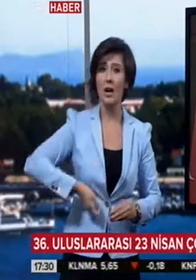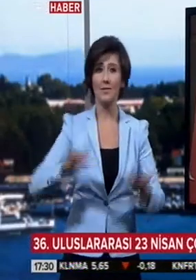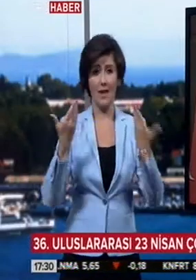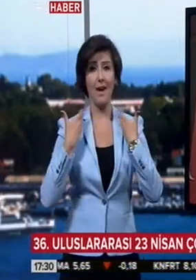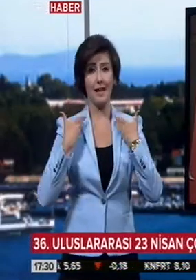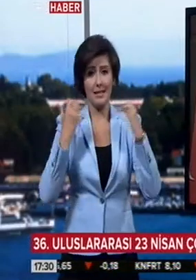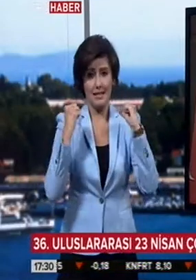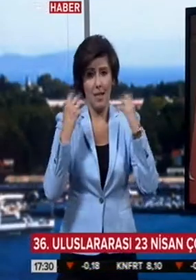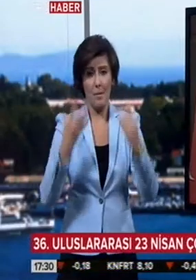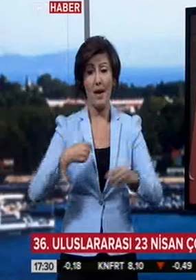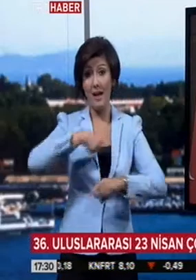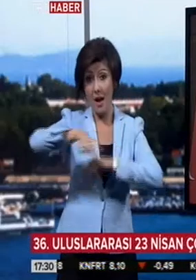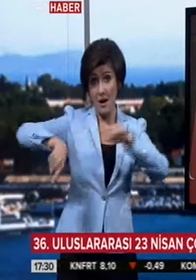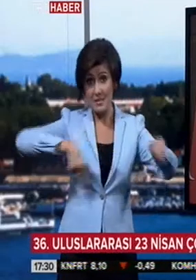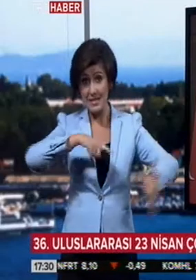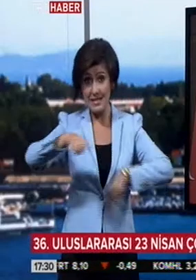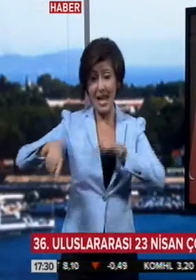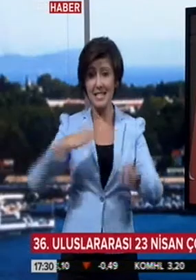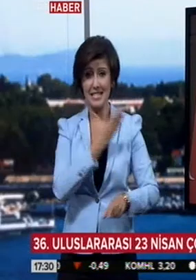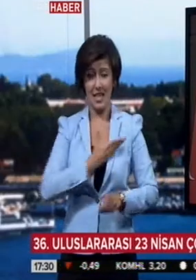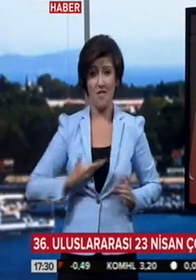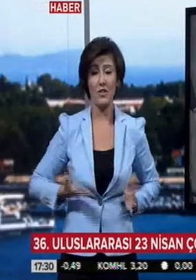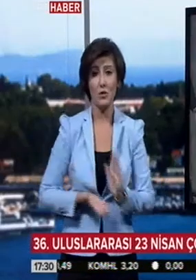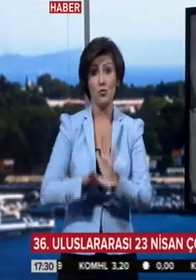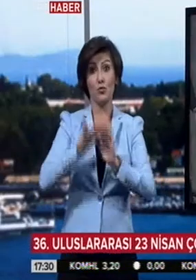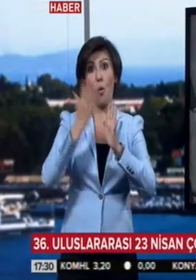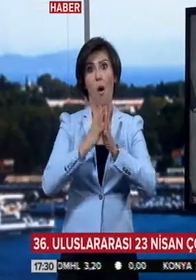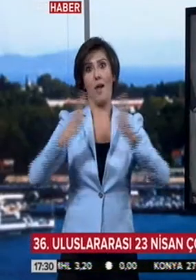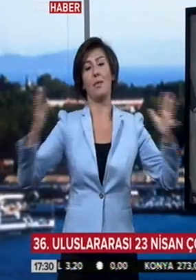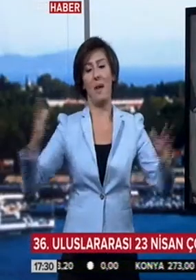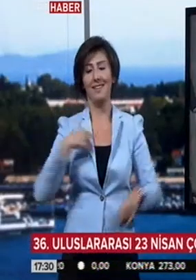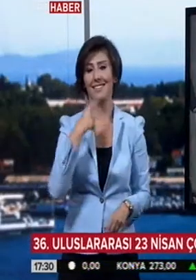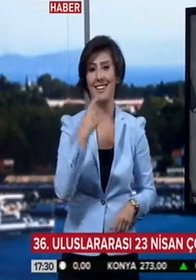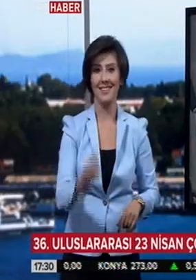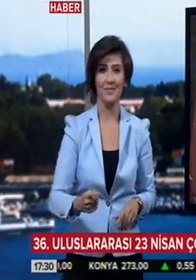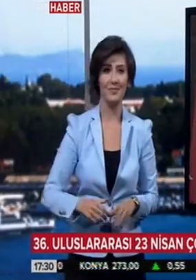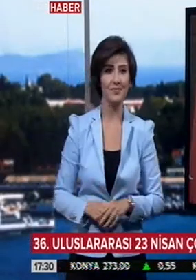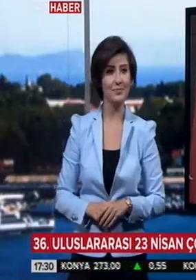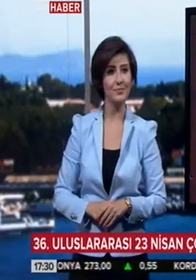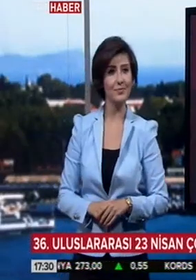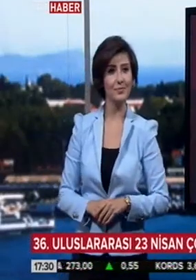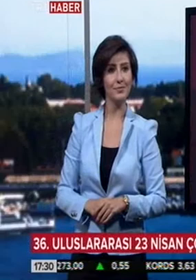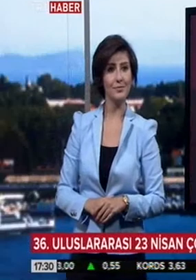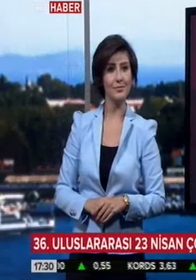en önemli şartı adaleti sağlamak, aramızdaki sevgiyi çoğaltmak dedi.